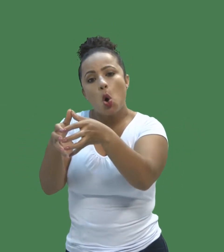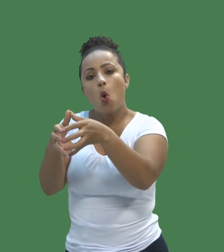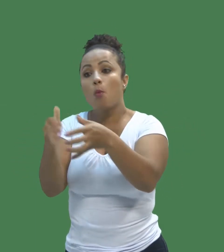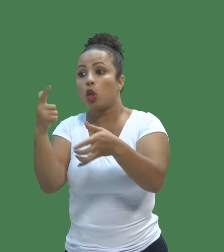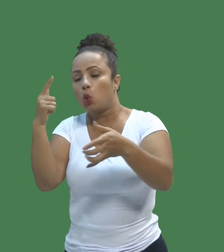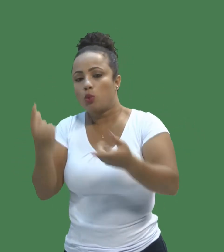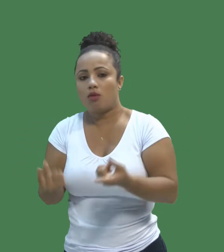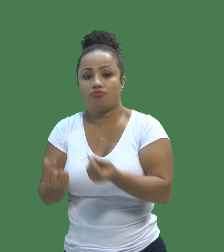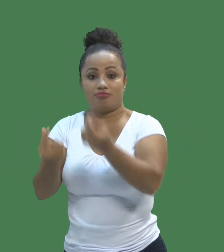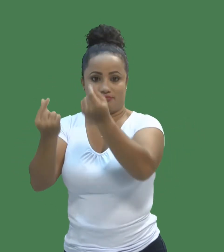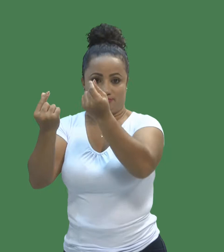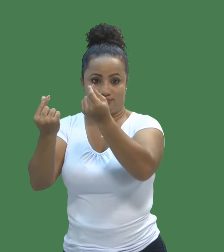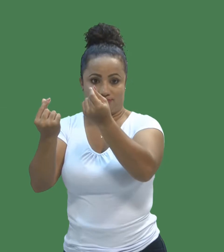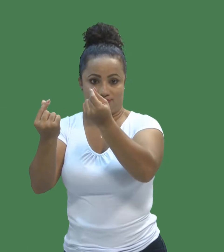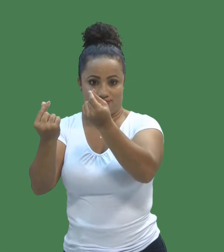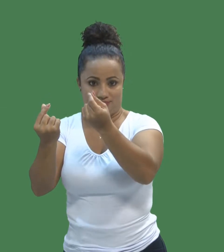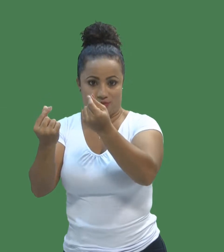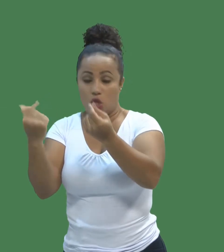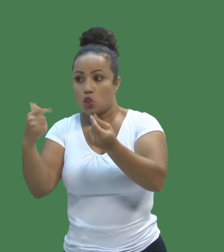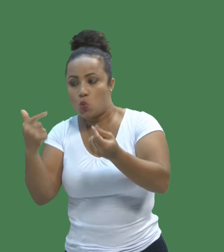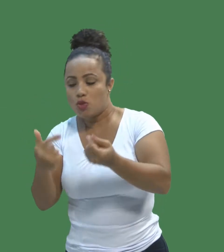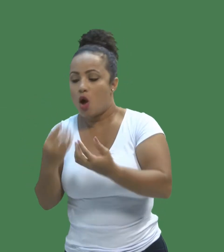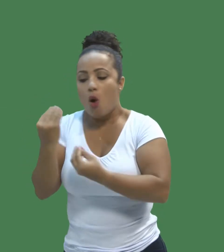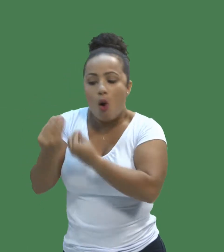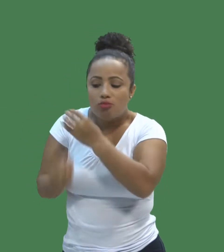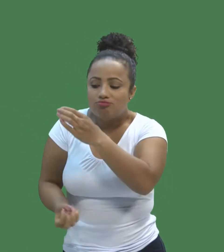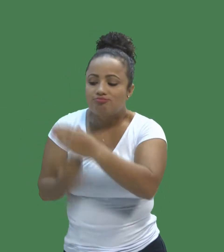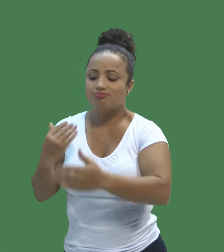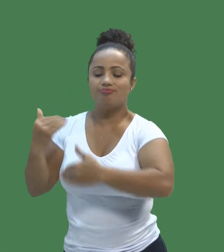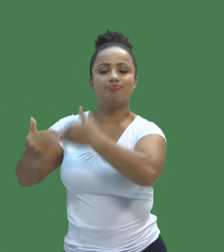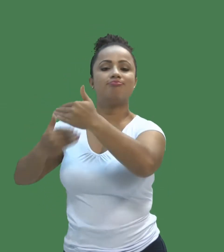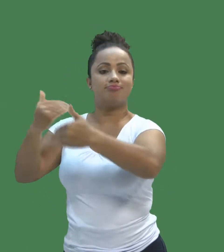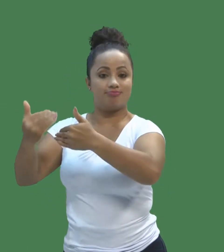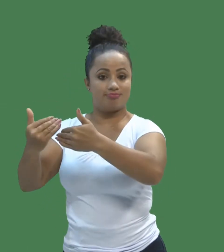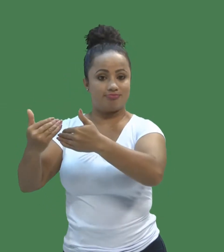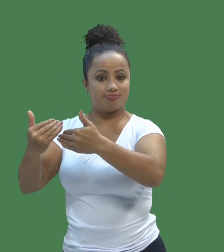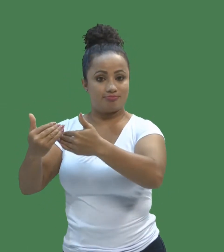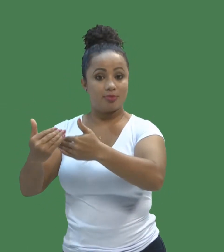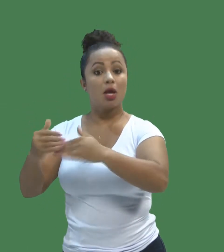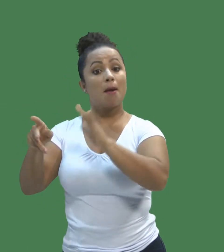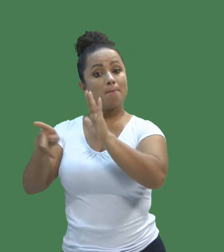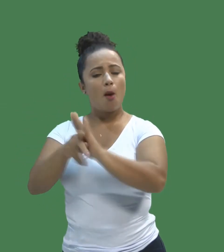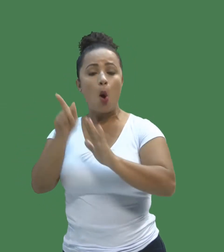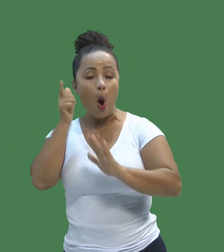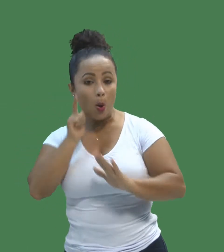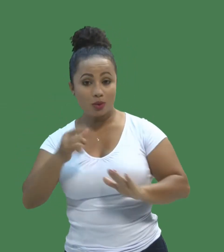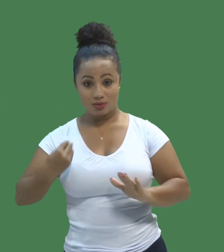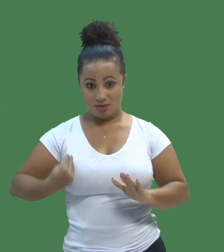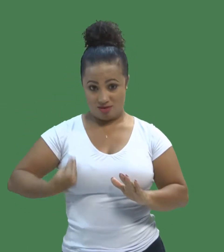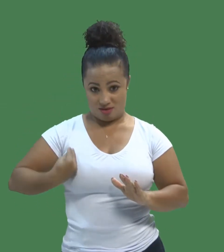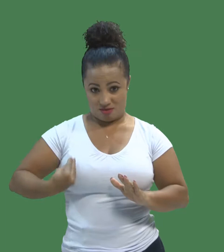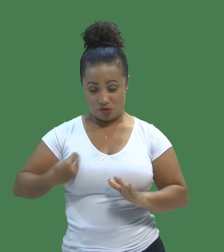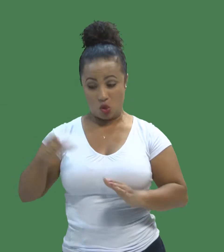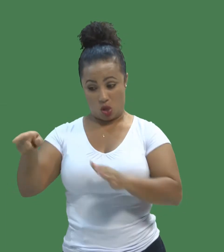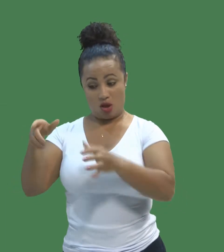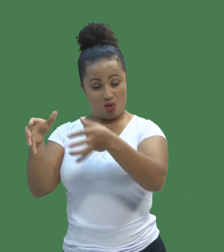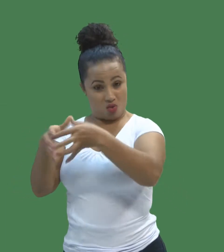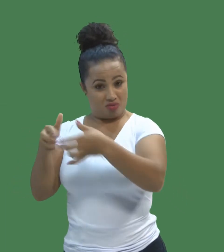Para sobreviver, os trabalhadores são obrigados a venderem para os capitalistas, ou seja, para os